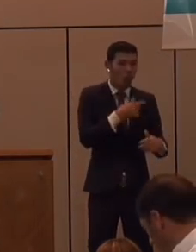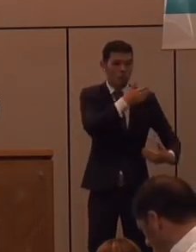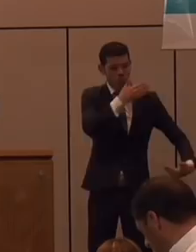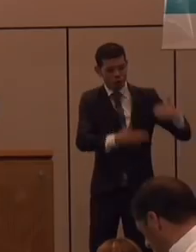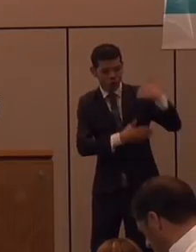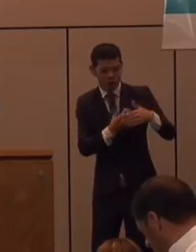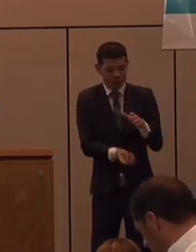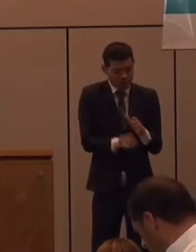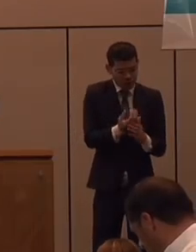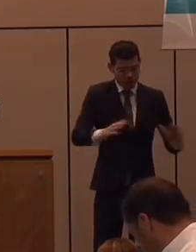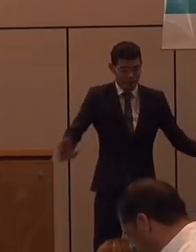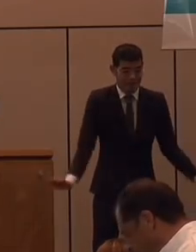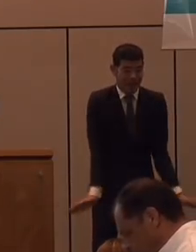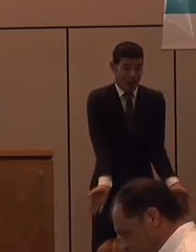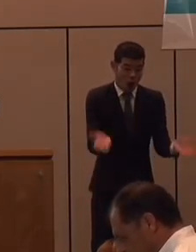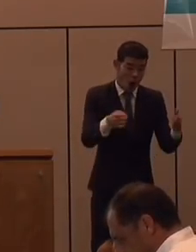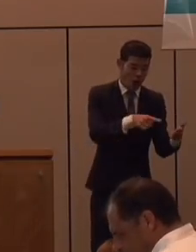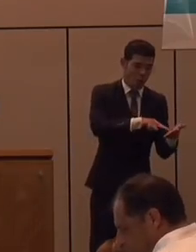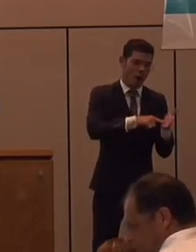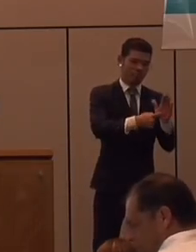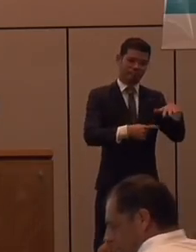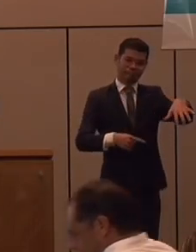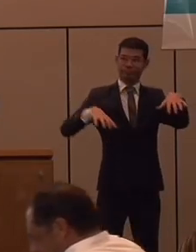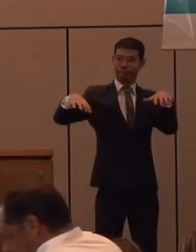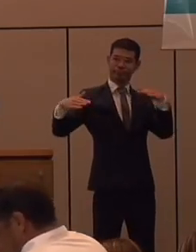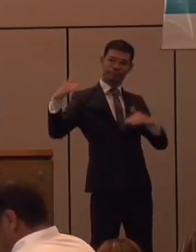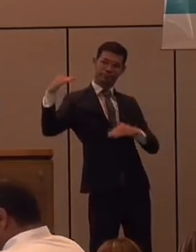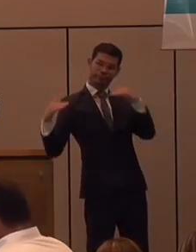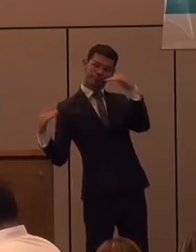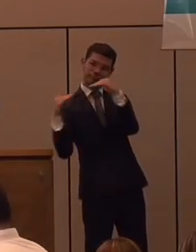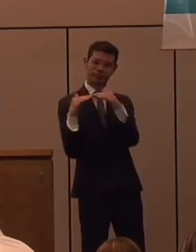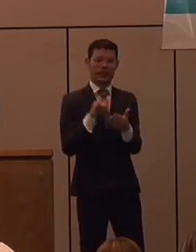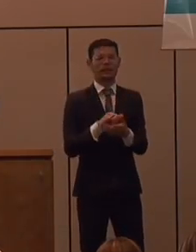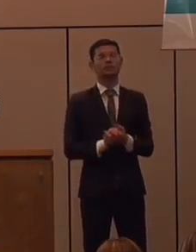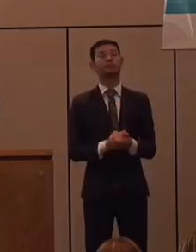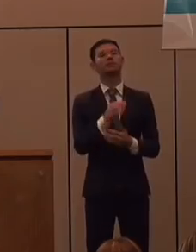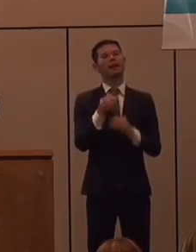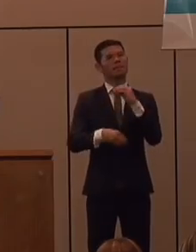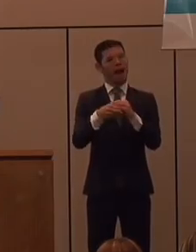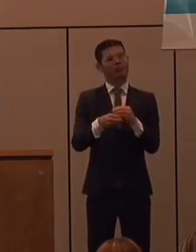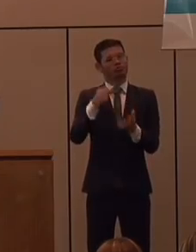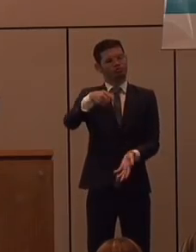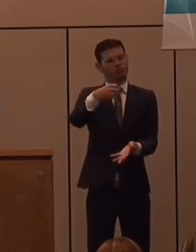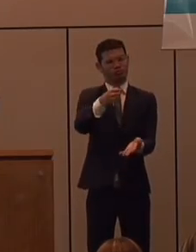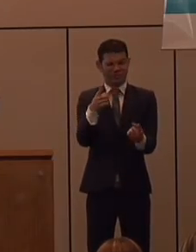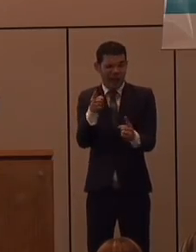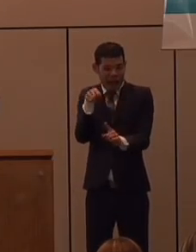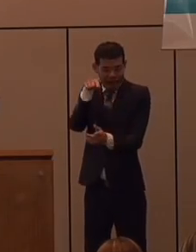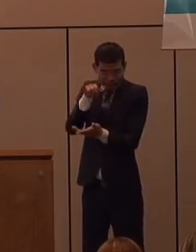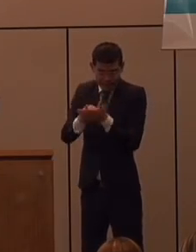permiten ser competitivos adicionalmente hemos invertido para el sector y quiero aquí hacer un énfasis